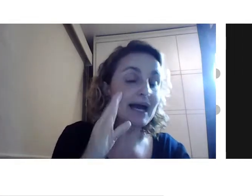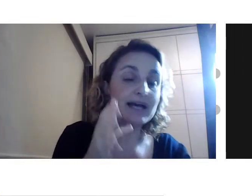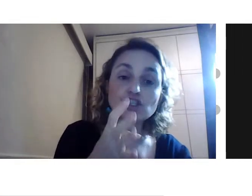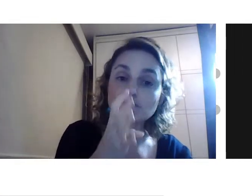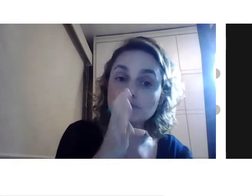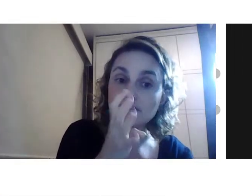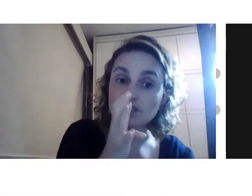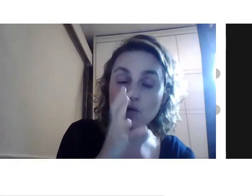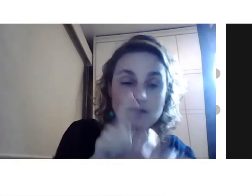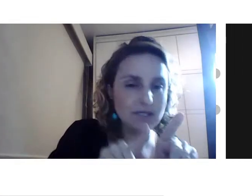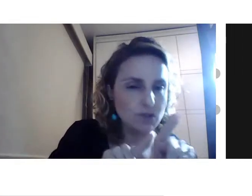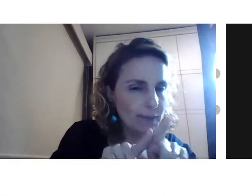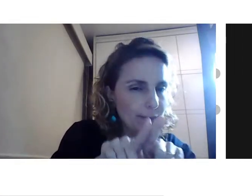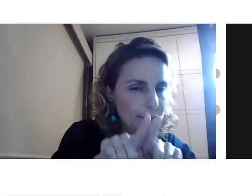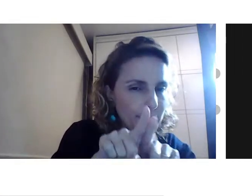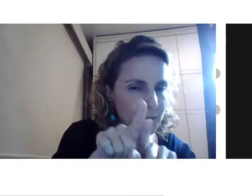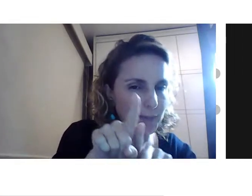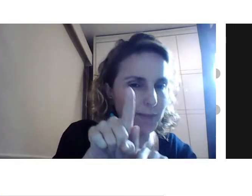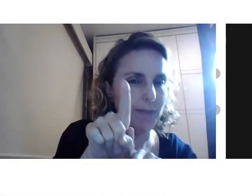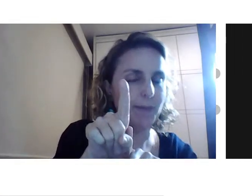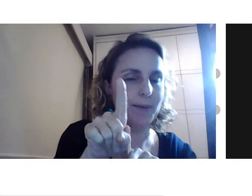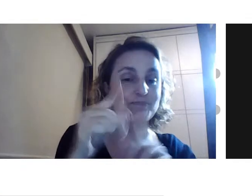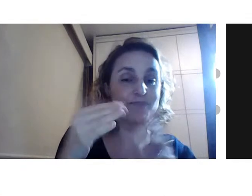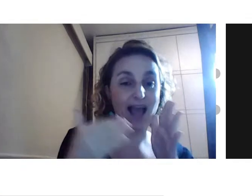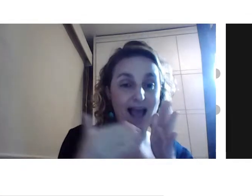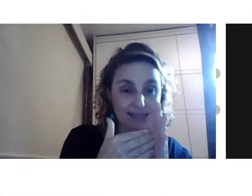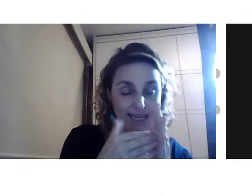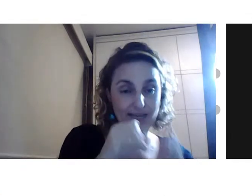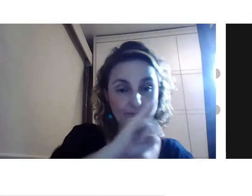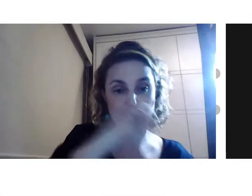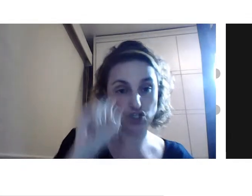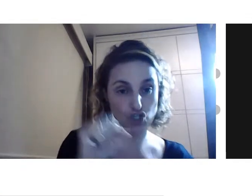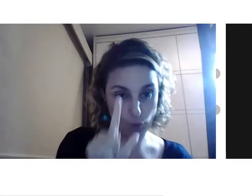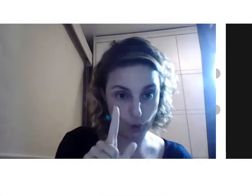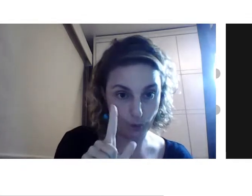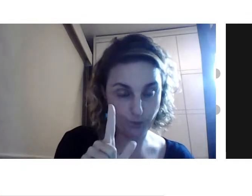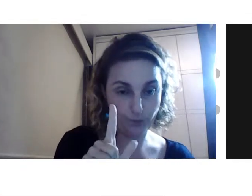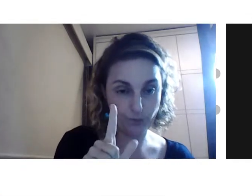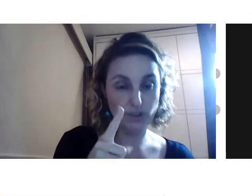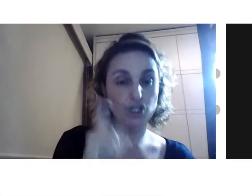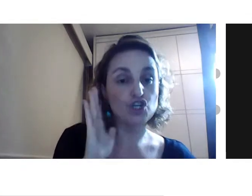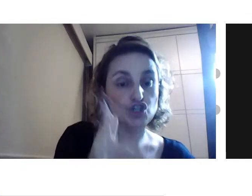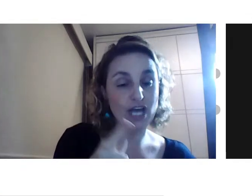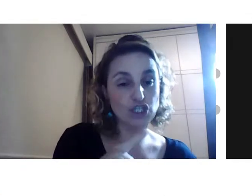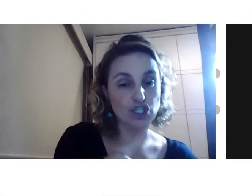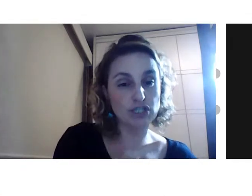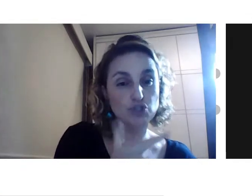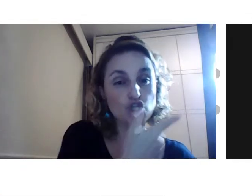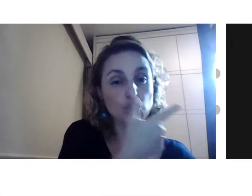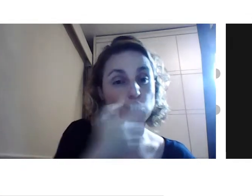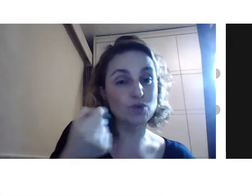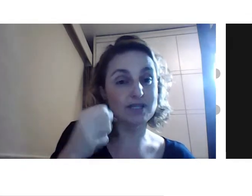importante para a comunidade surda que eles tenham sempre esse acesso agora em 2020